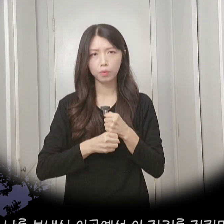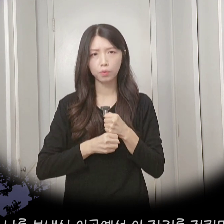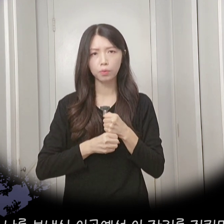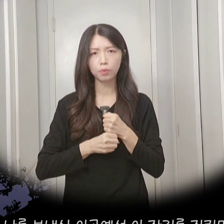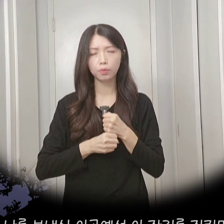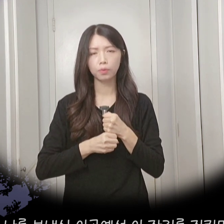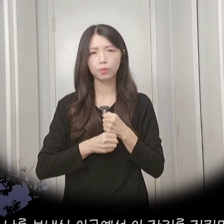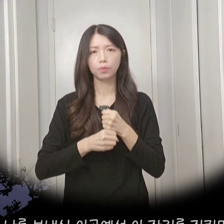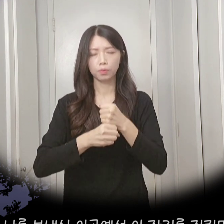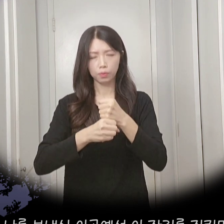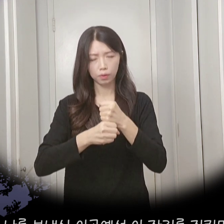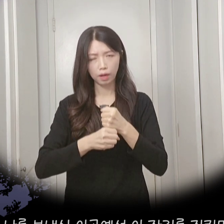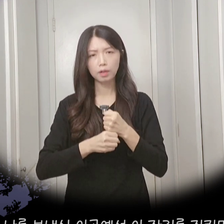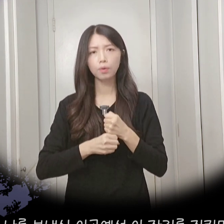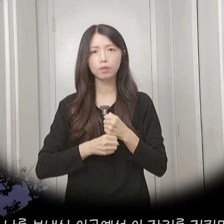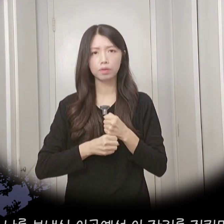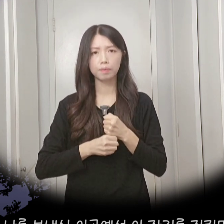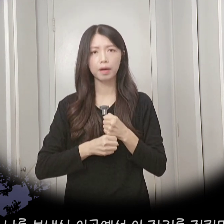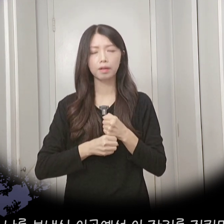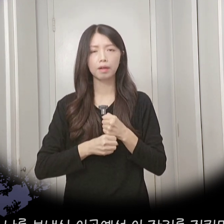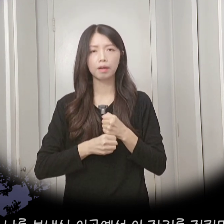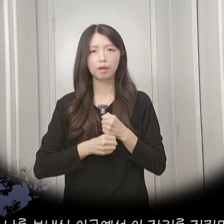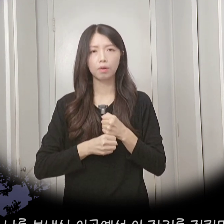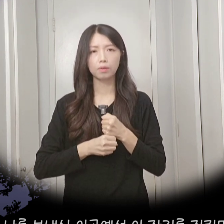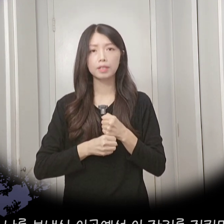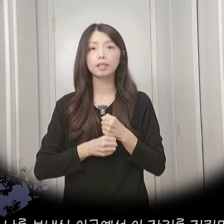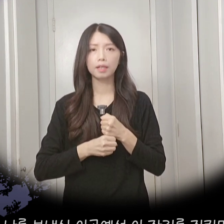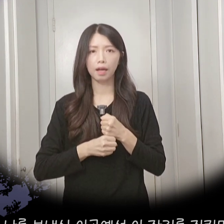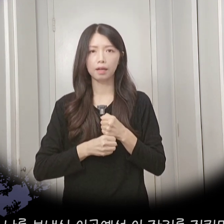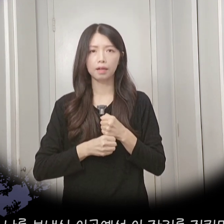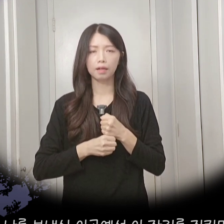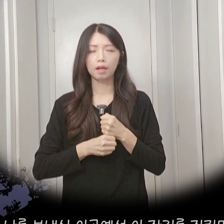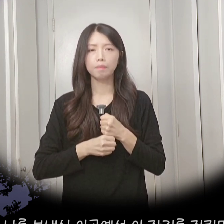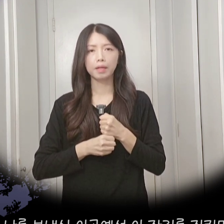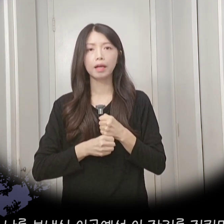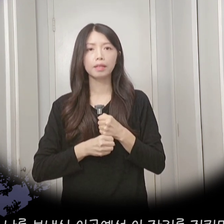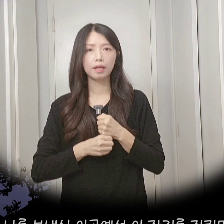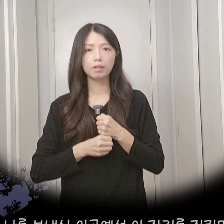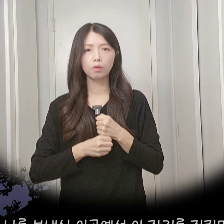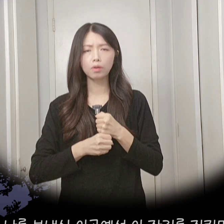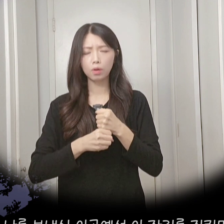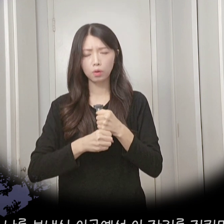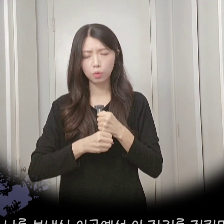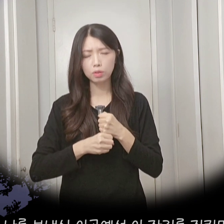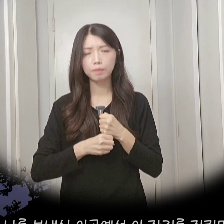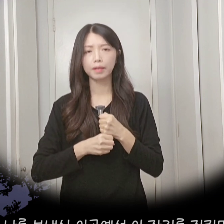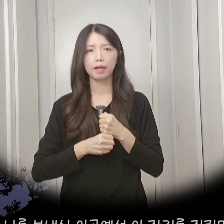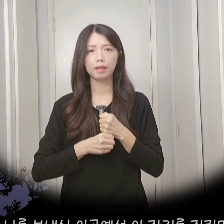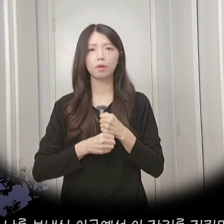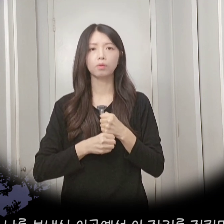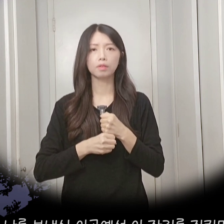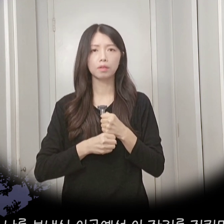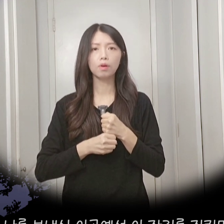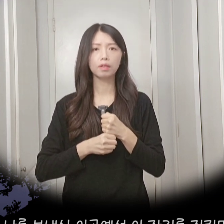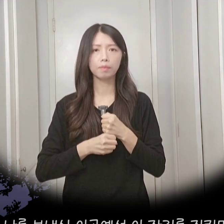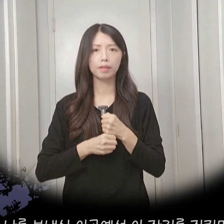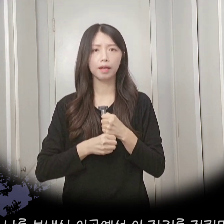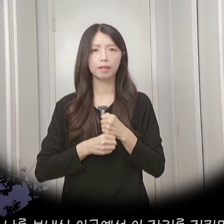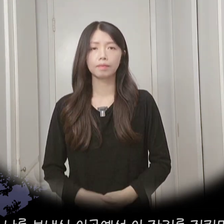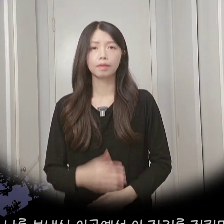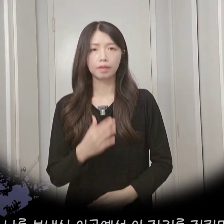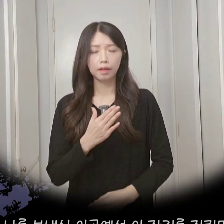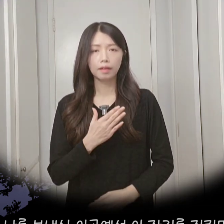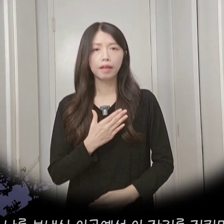가슴 쪽으로 이렇게 끌고 와주시면 지키다, 맥락에 따라서는 조심하다 이런 뜻의 수어가